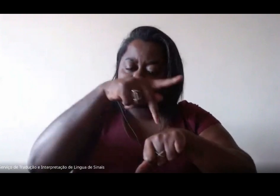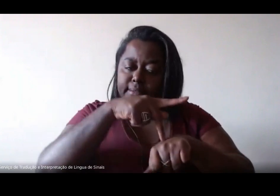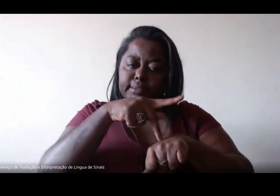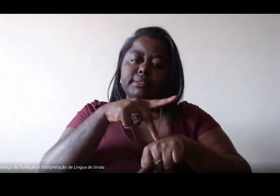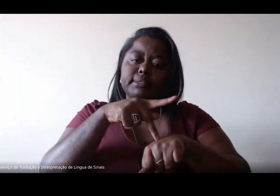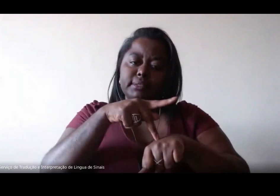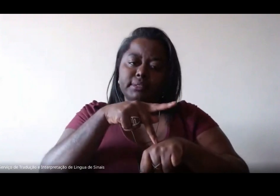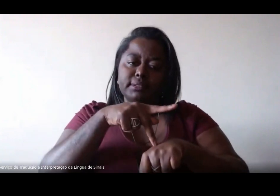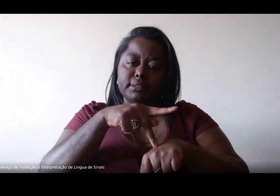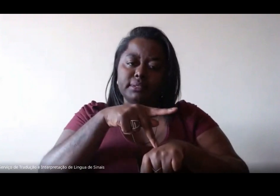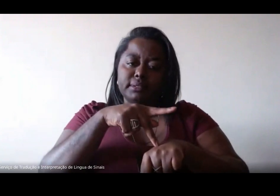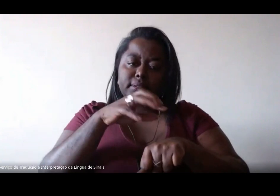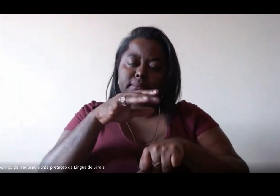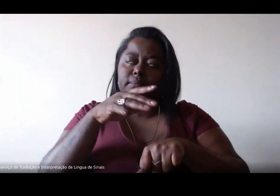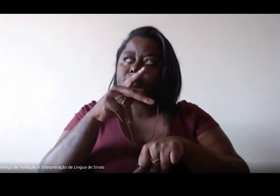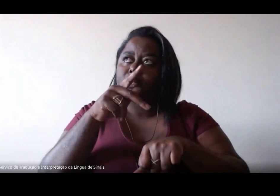países